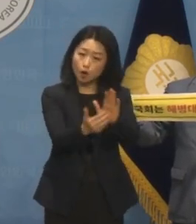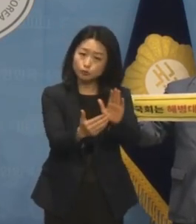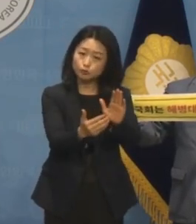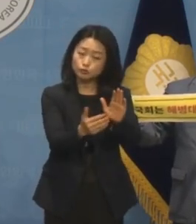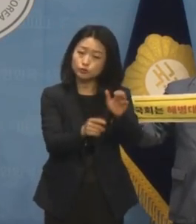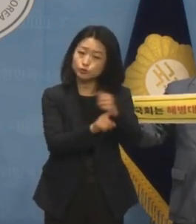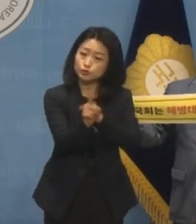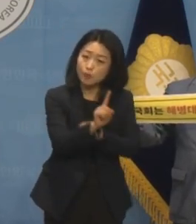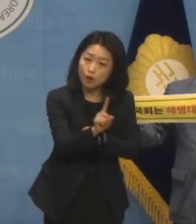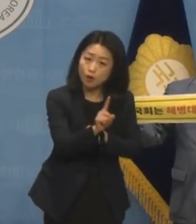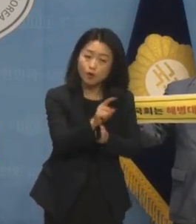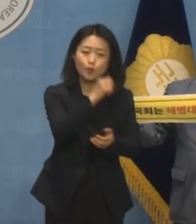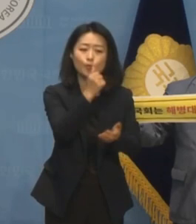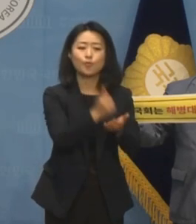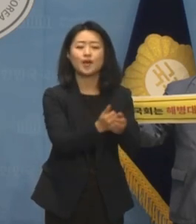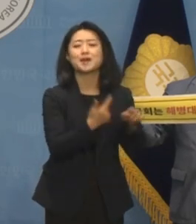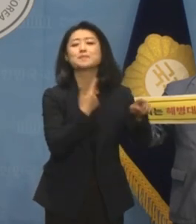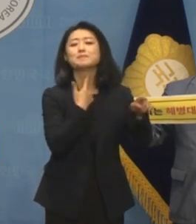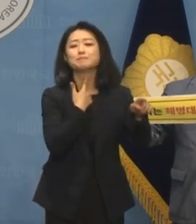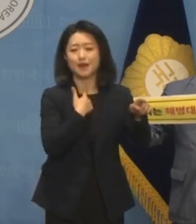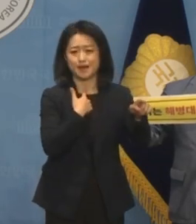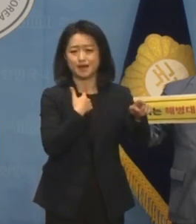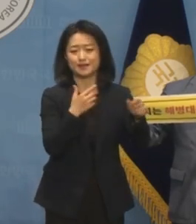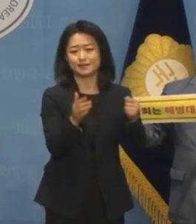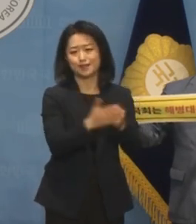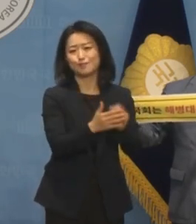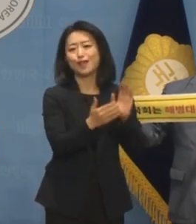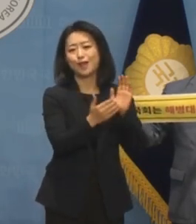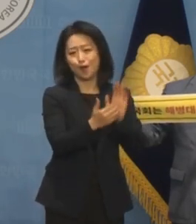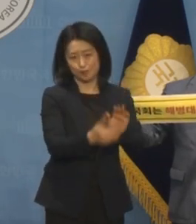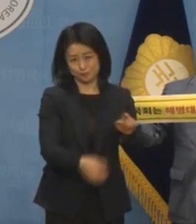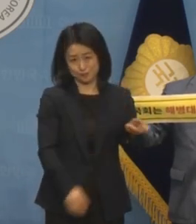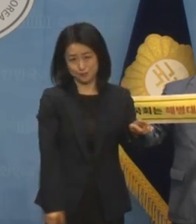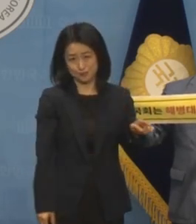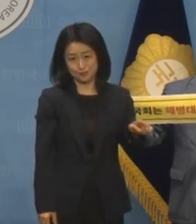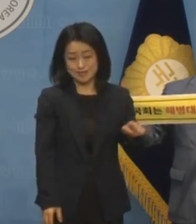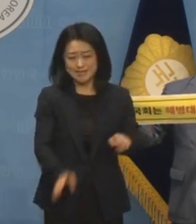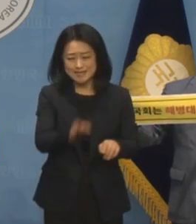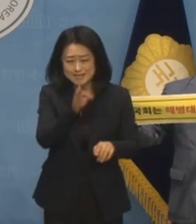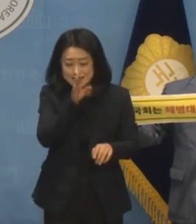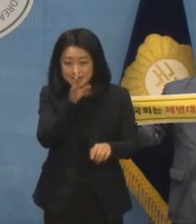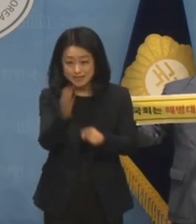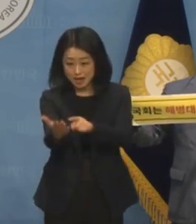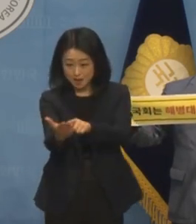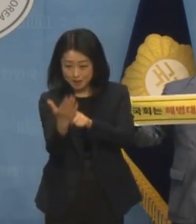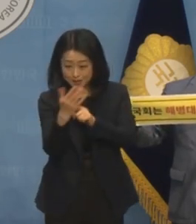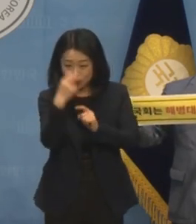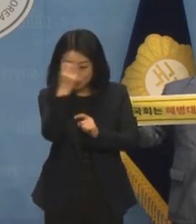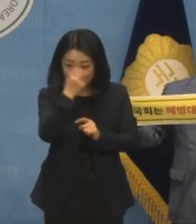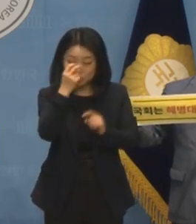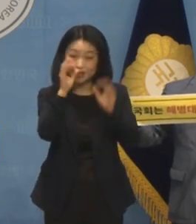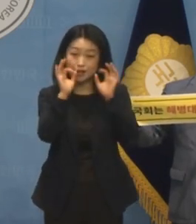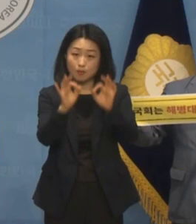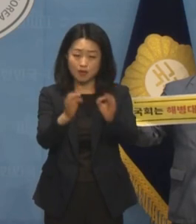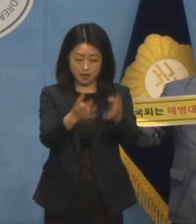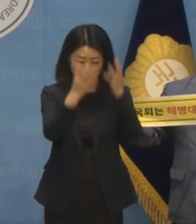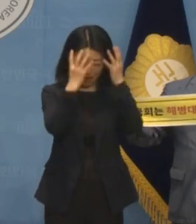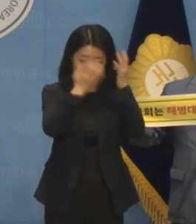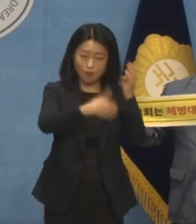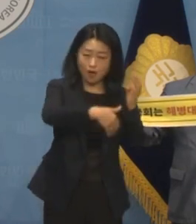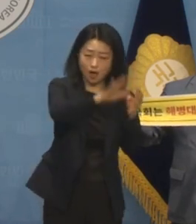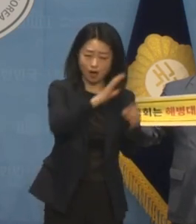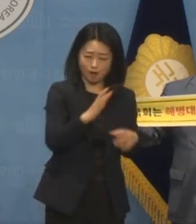거부합니까? 죄지었으니까 거부하는 것 아닙니까? 진상을 밝히고 조사를 하면 감옥에 가기